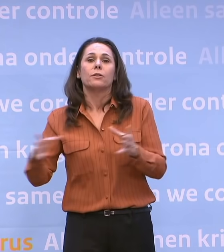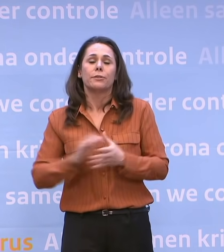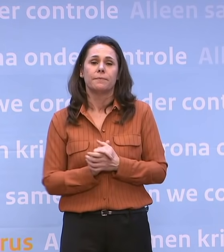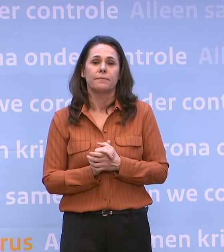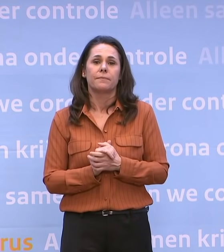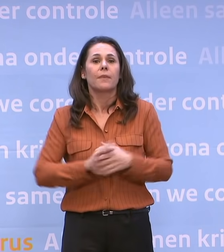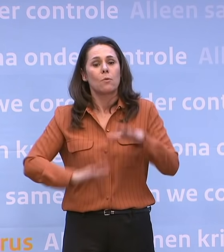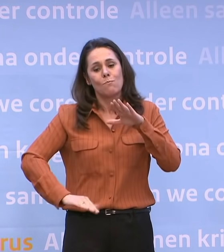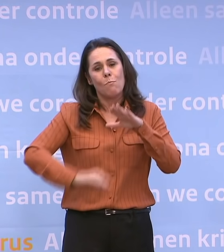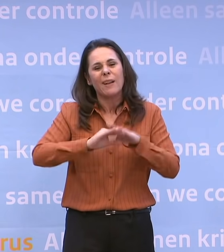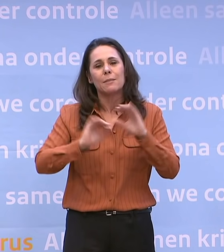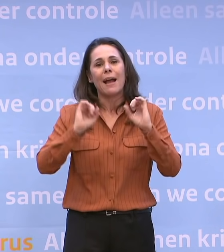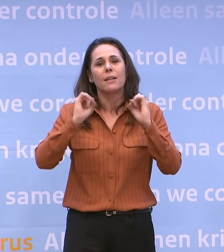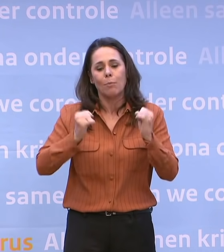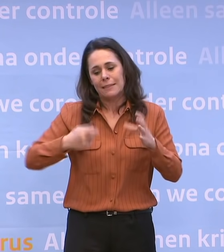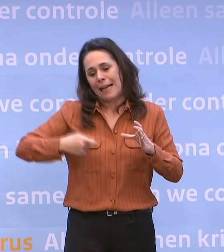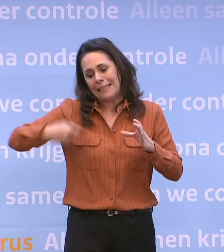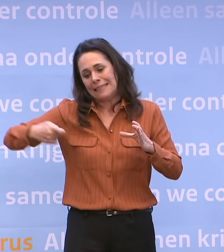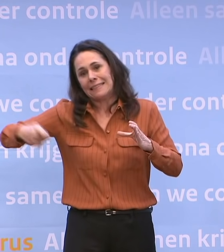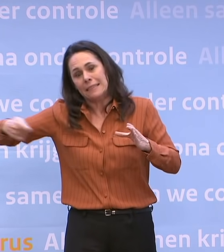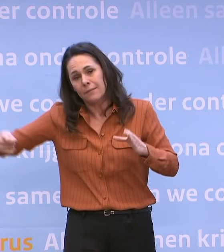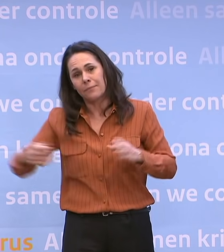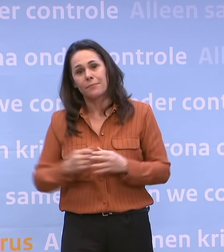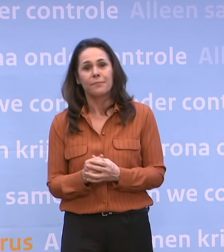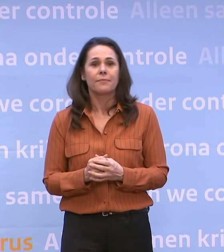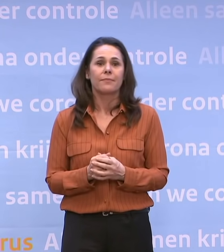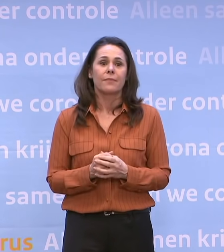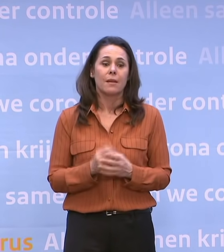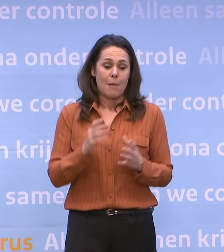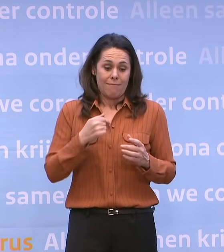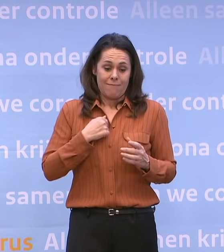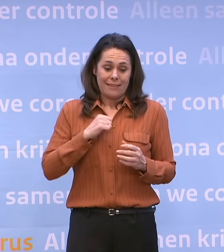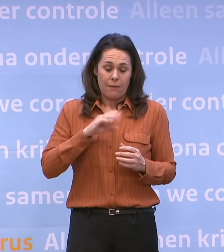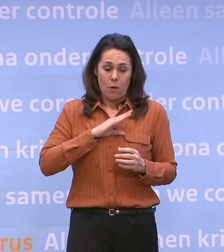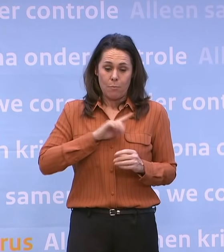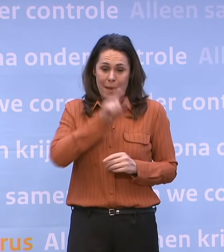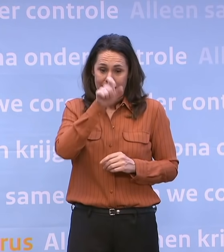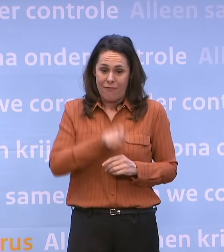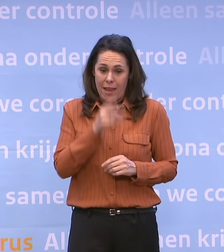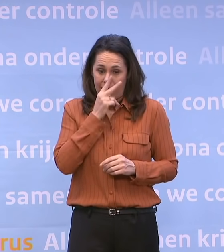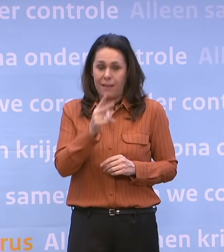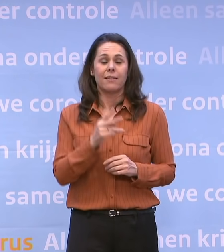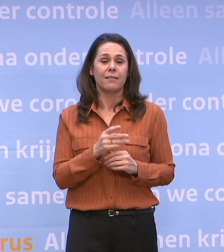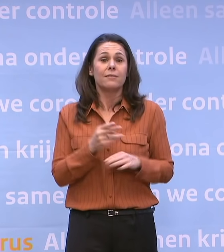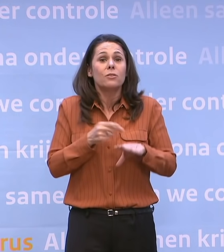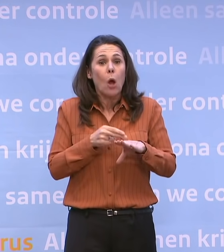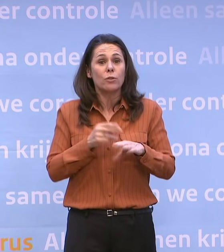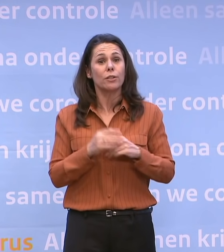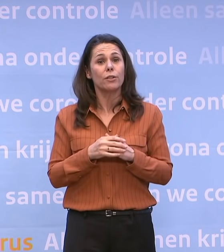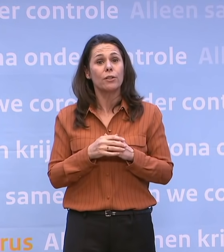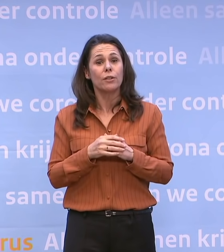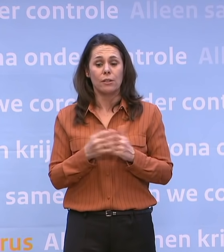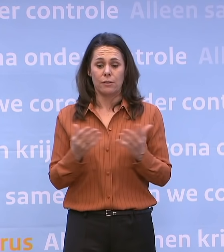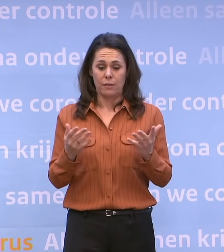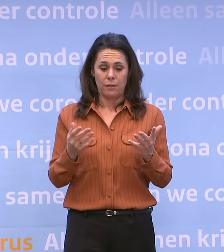die maximale capaciteit op te rekken. Maar ik bekijk het ook een beetje van week tot week. Dat is ook nodig omdat je ziet dat er telkens ook weer